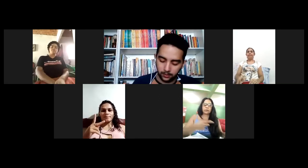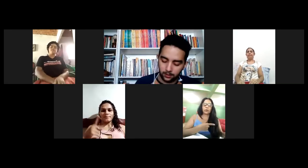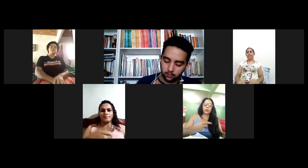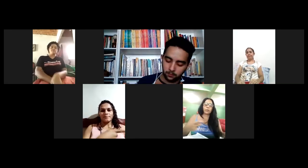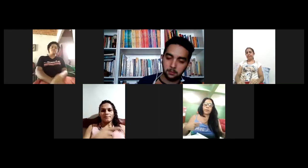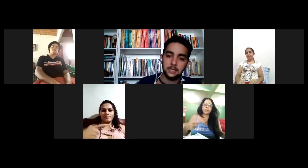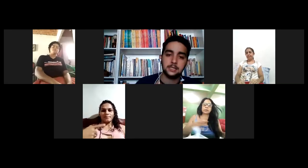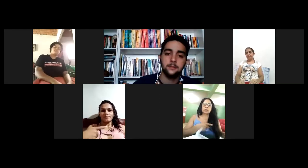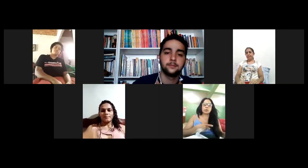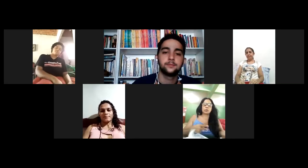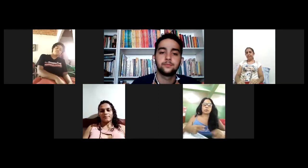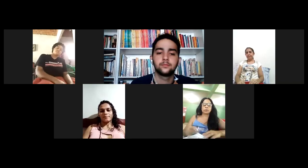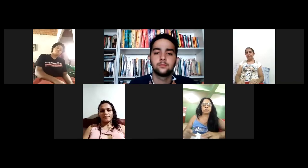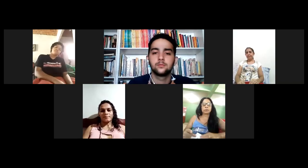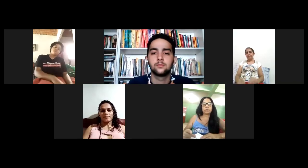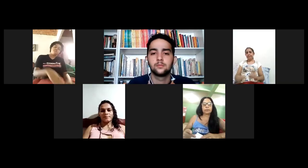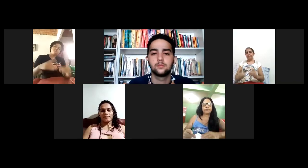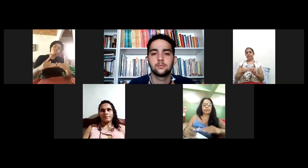no peito, missa,